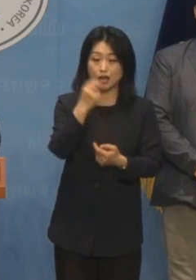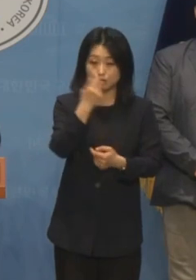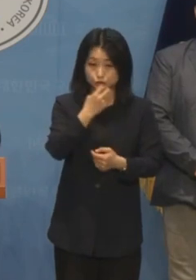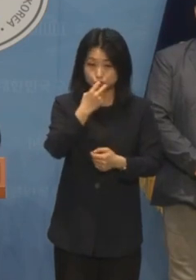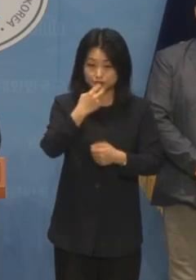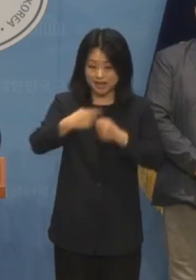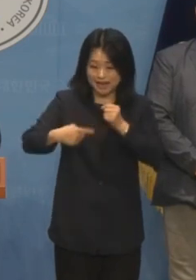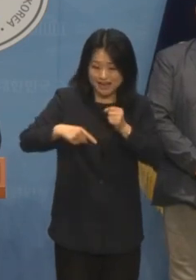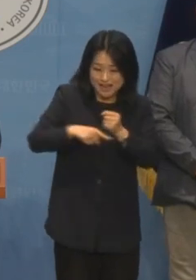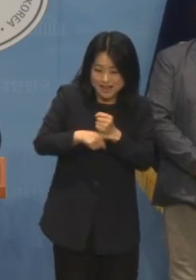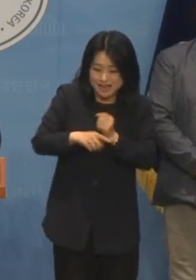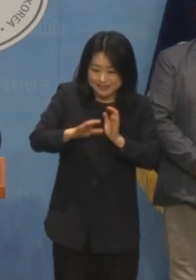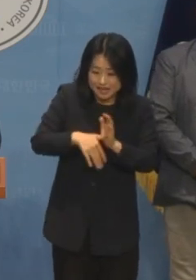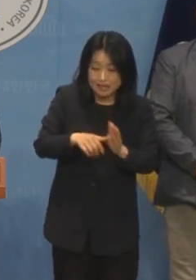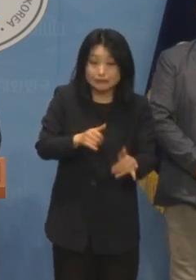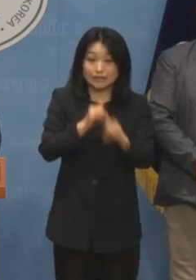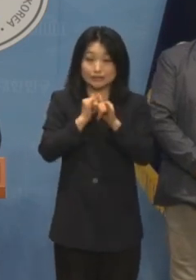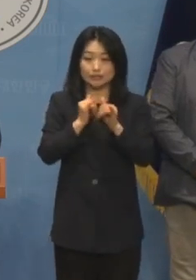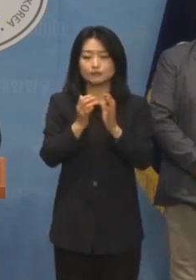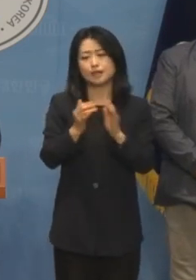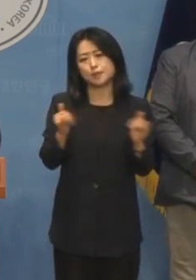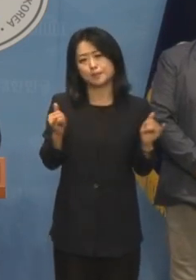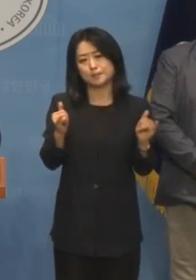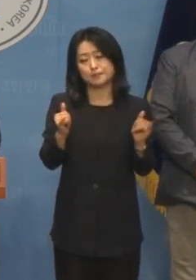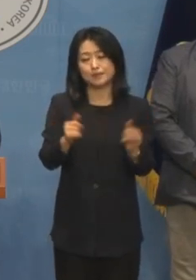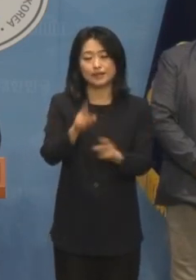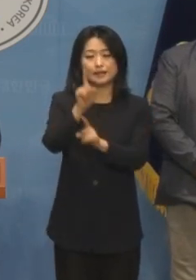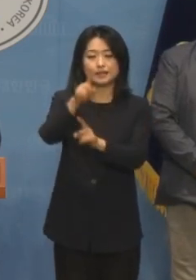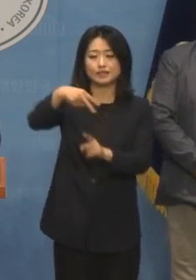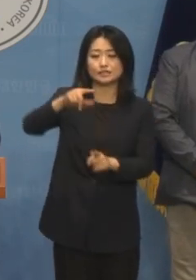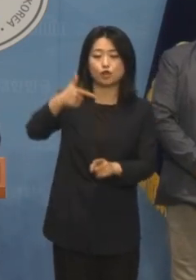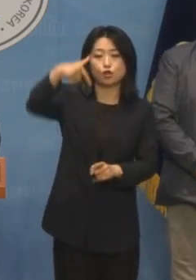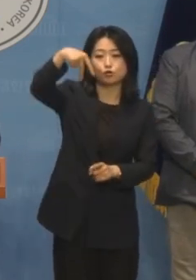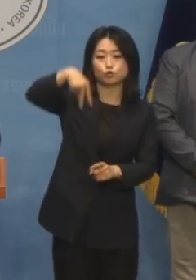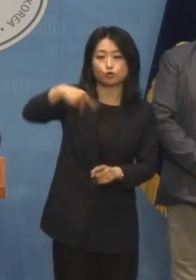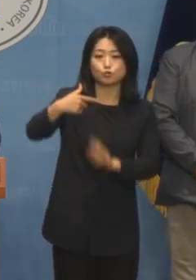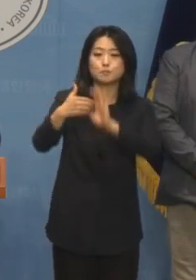자살자 전수조사 결과가 고 이성균 방지법